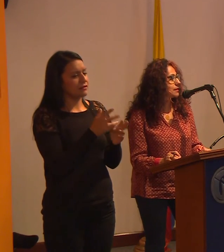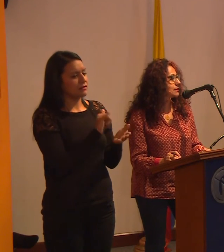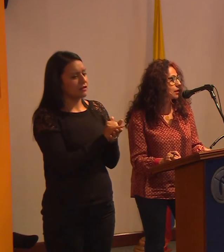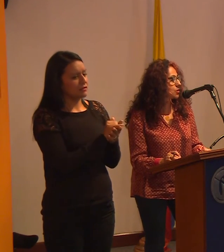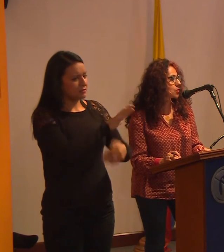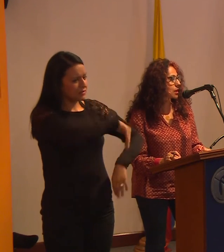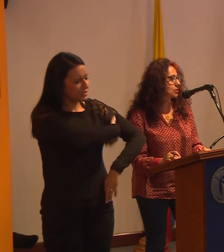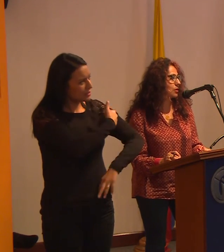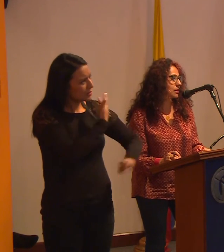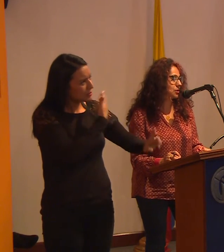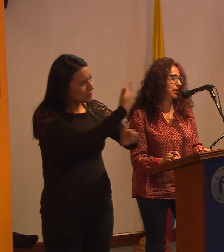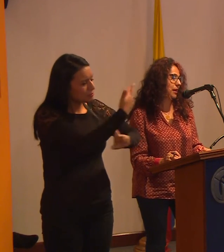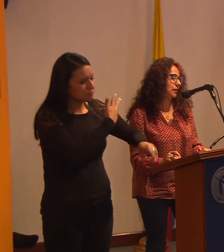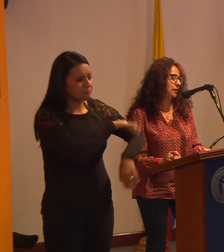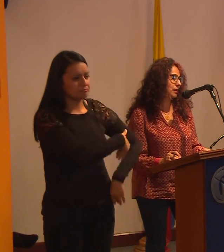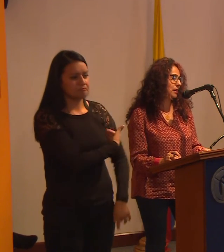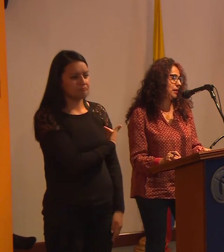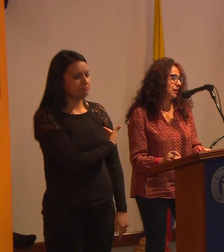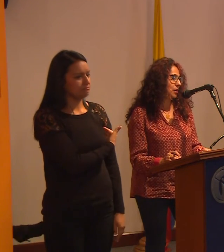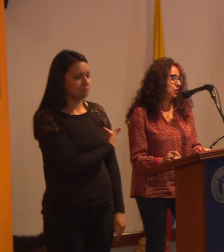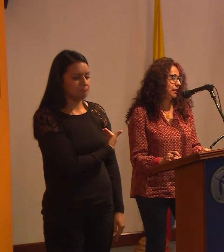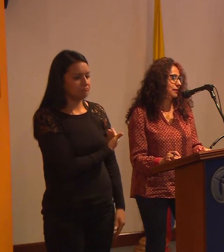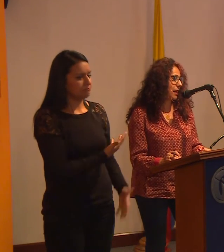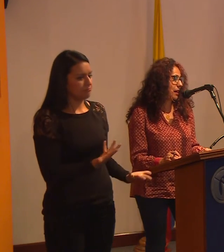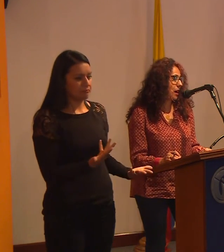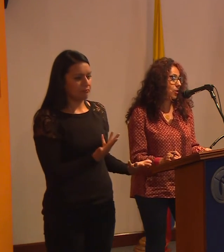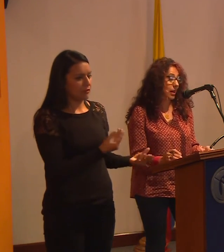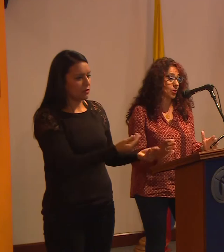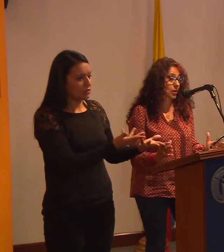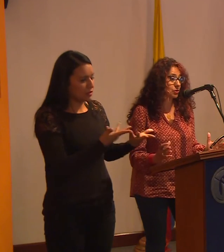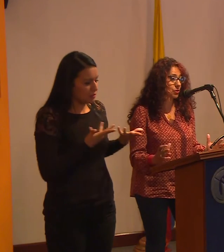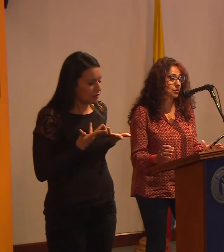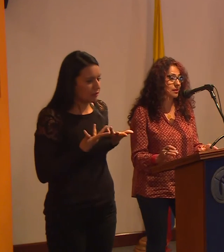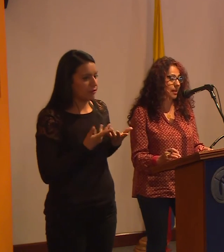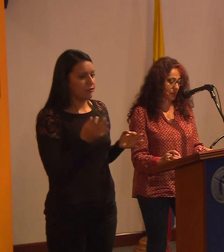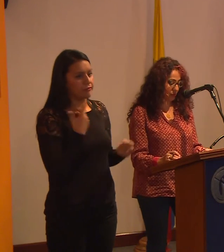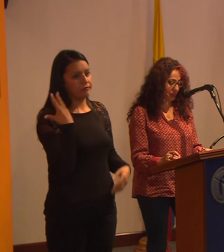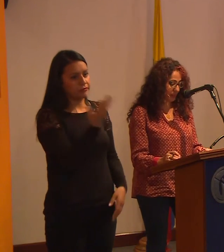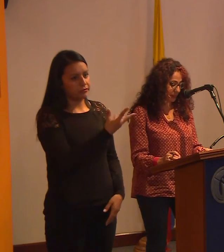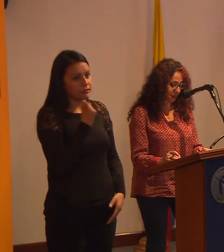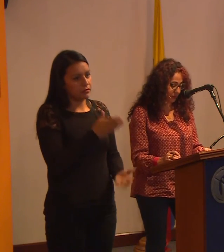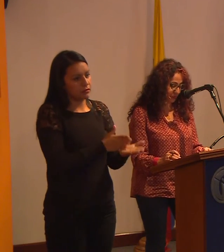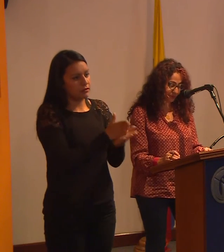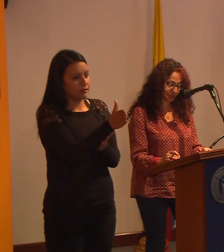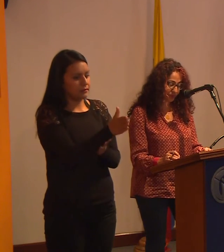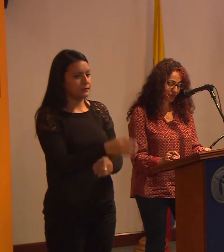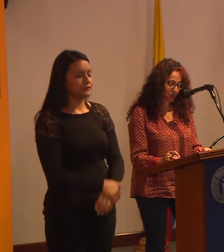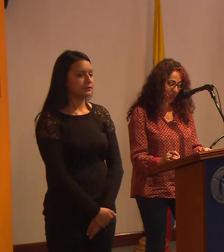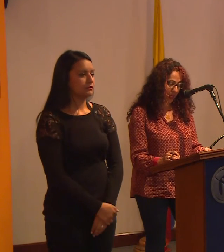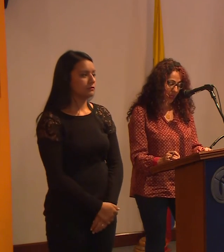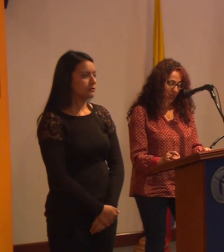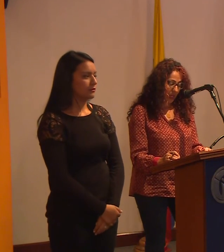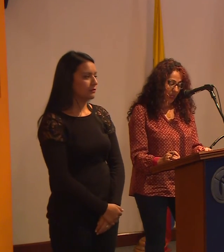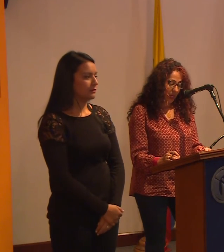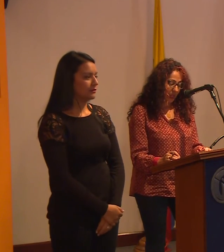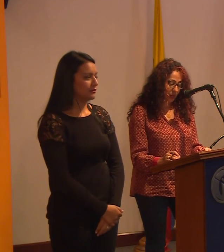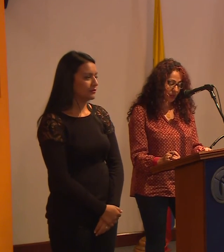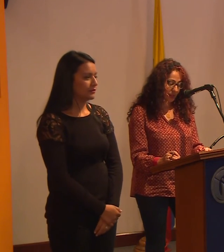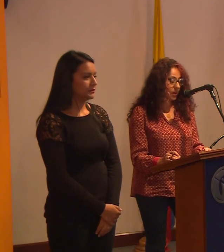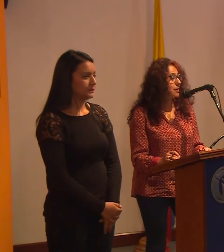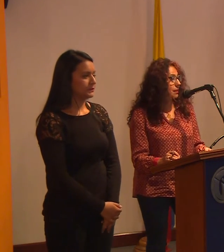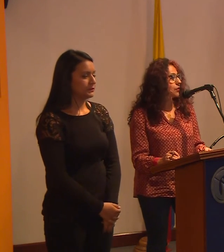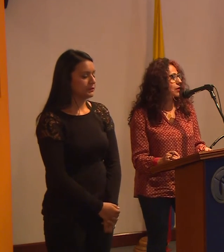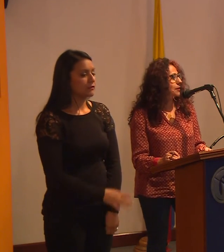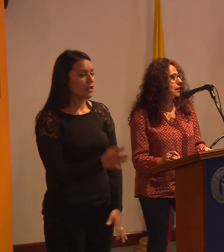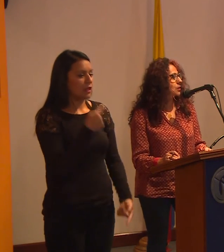con el Ministerio de Educación Nacional nos entrega o en el cual nosotros estamos inscritos. Quiero